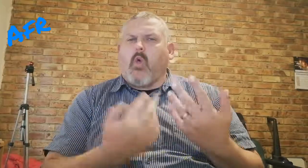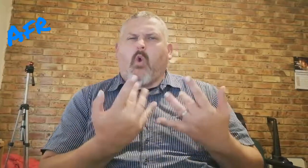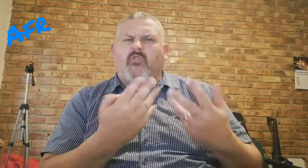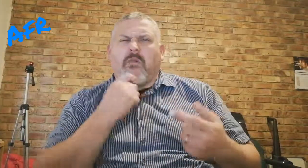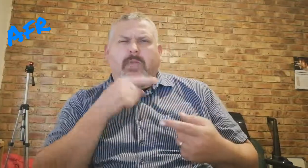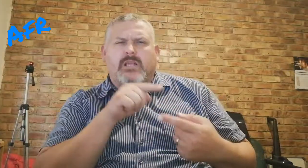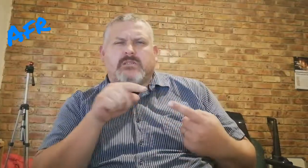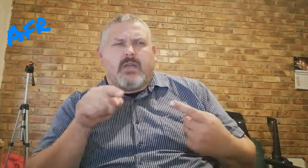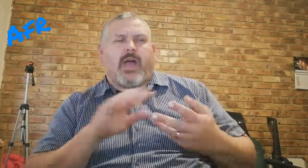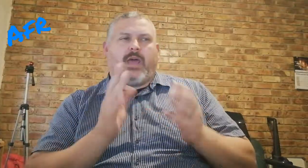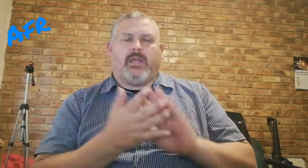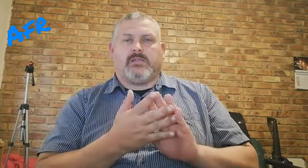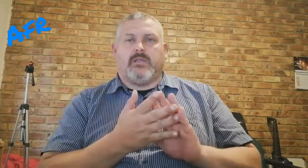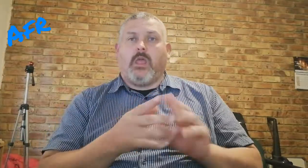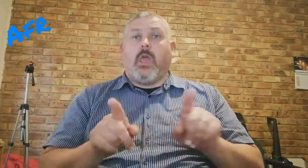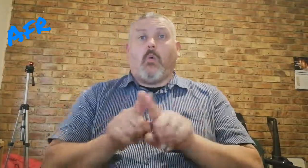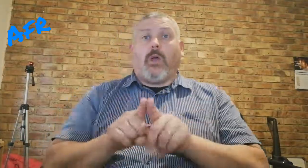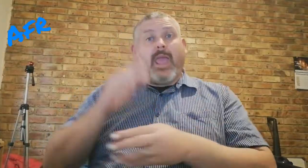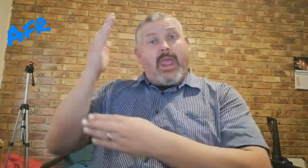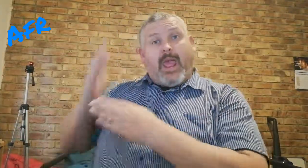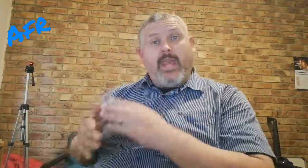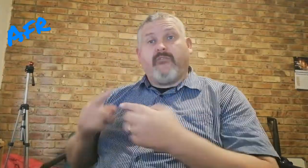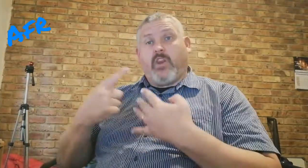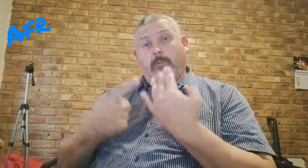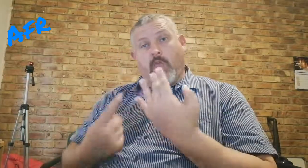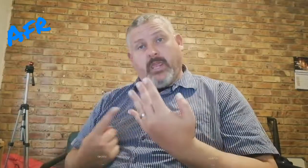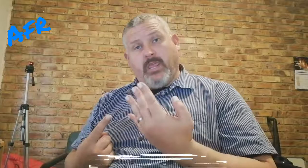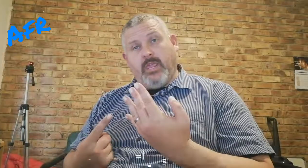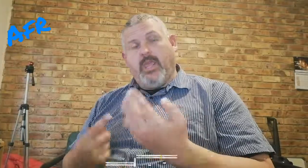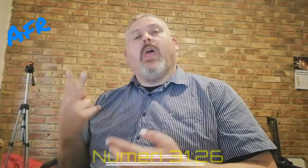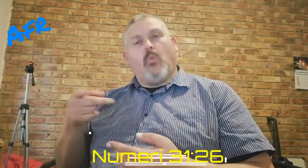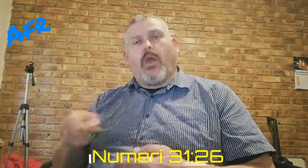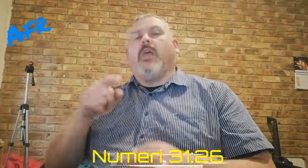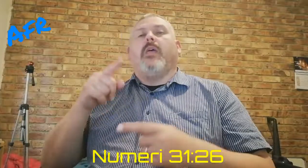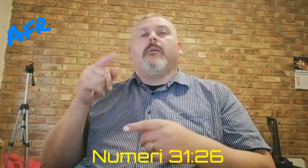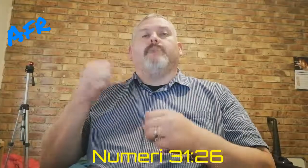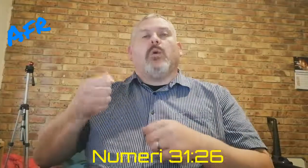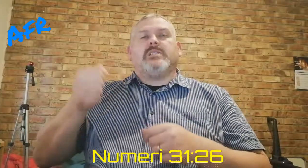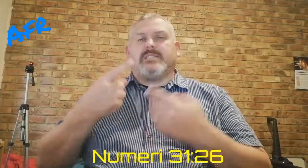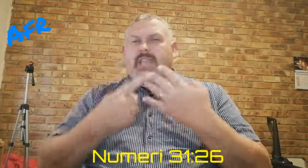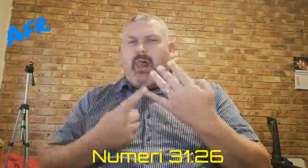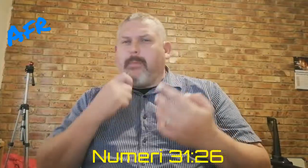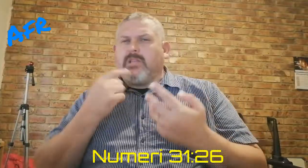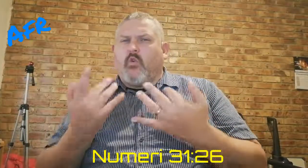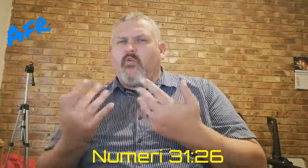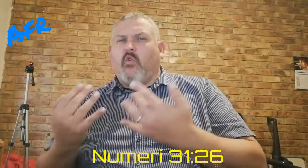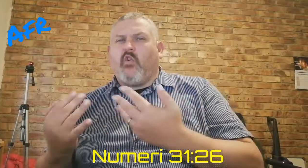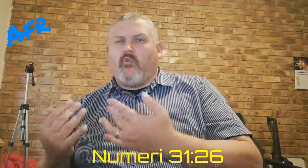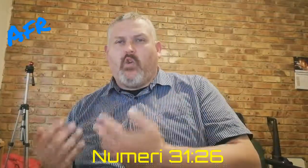tel, veel mensen alle. Ook einde van Numeri, ook Moses tel mensen